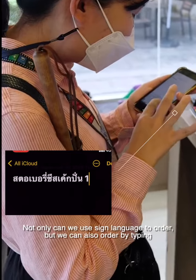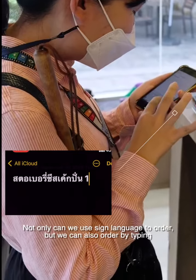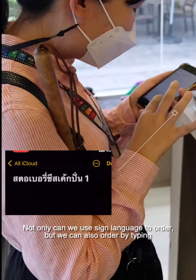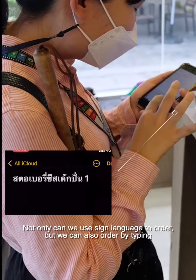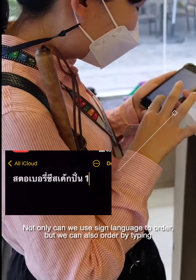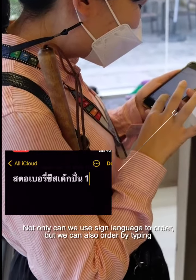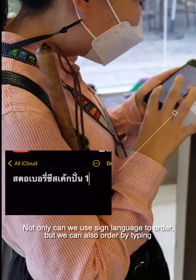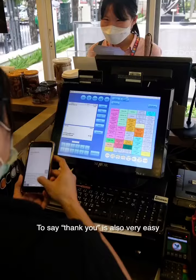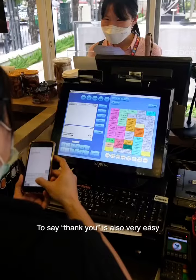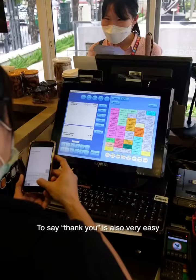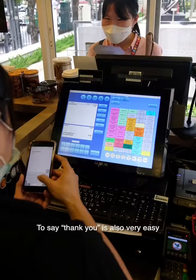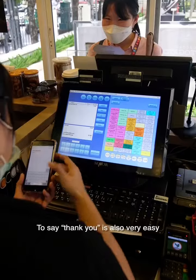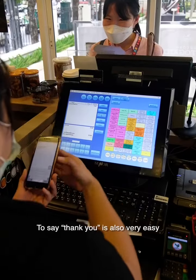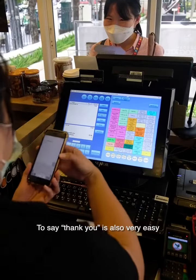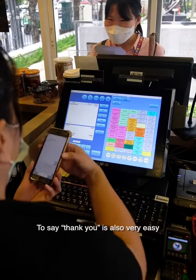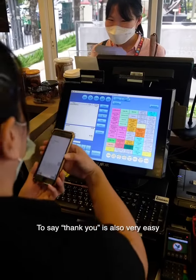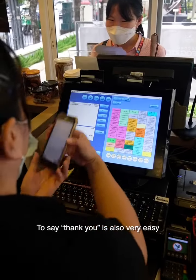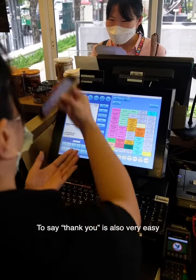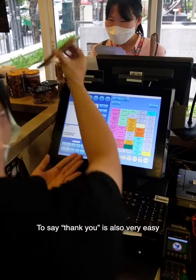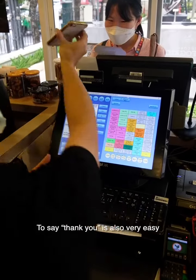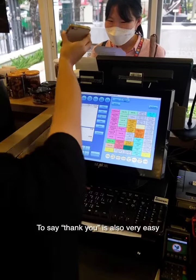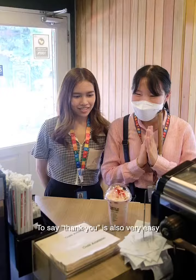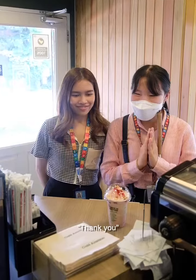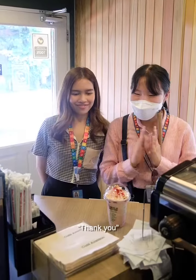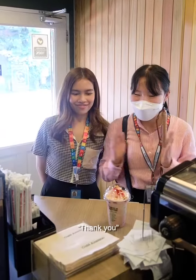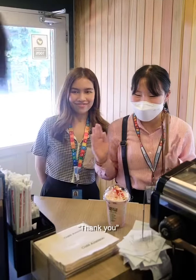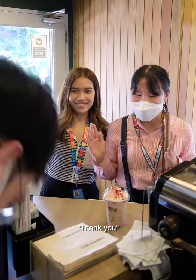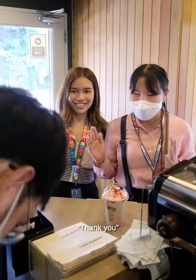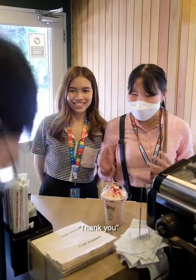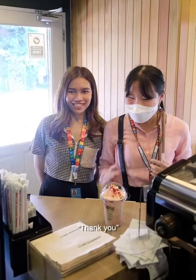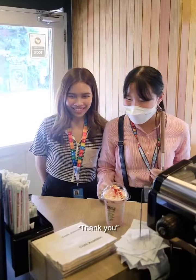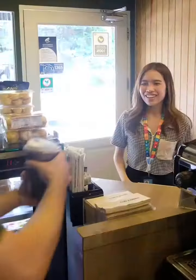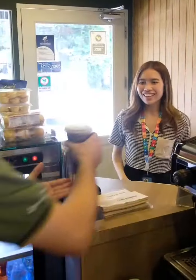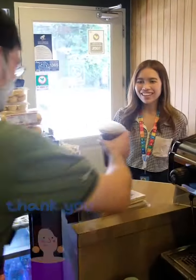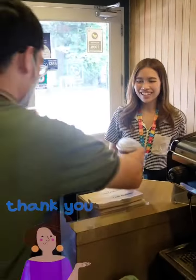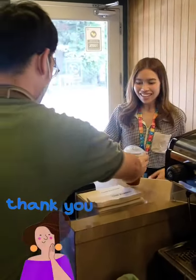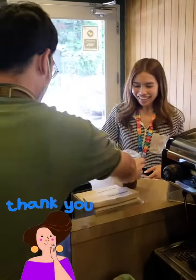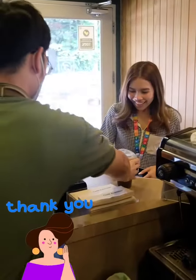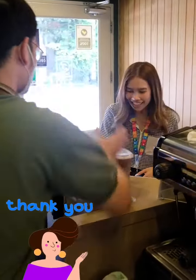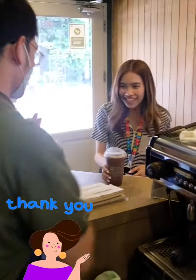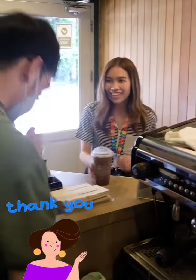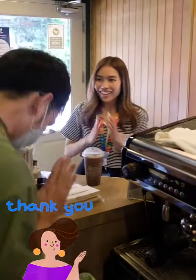ขียนหรือการพิมพ์ได้อีกด้วยการขอบคุณก็ง่ายมากๆขอบคุณค่ะ Thank you Thank you